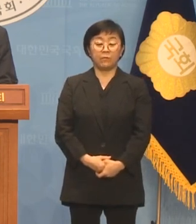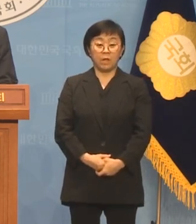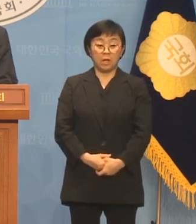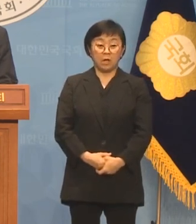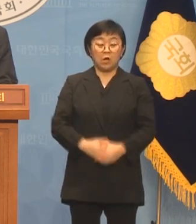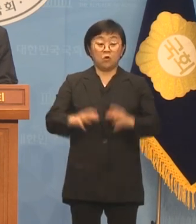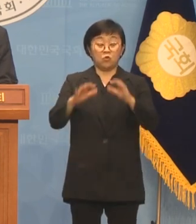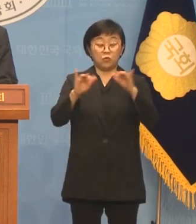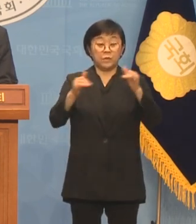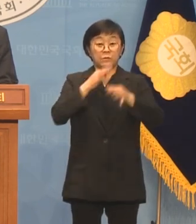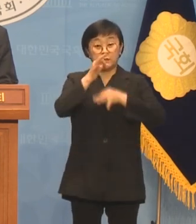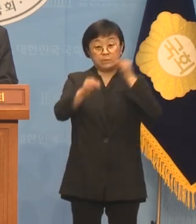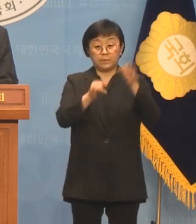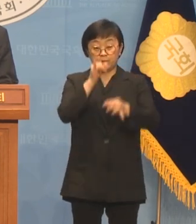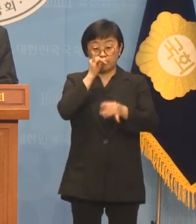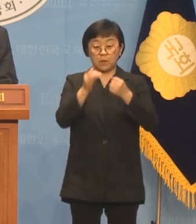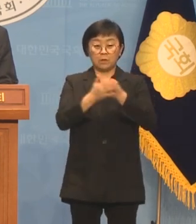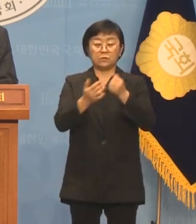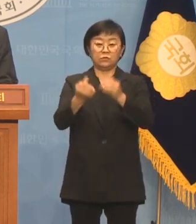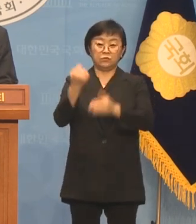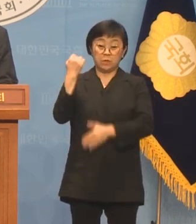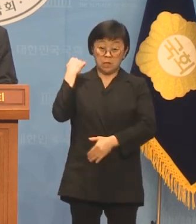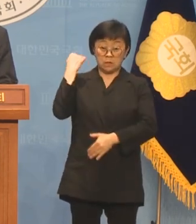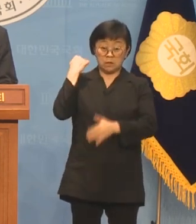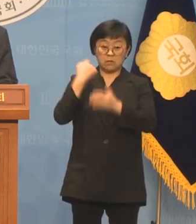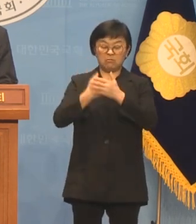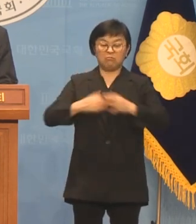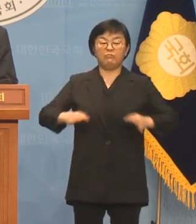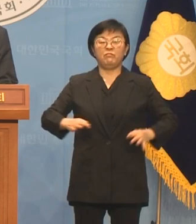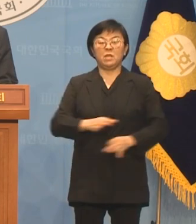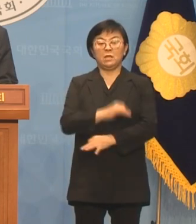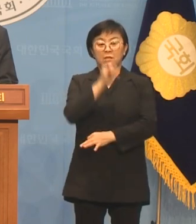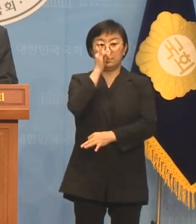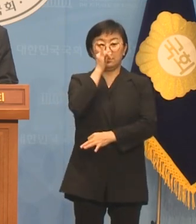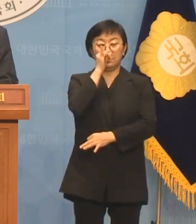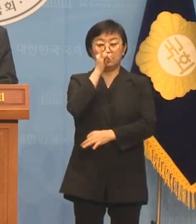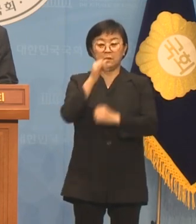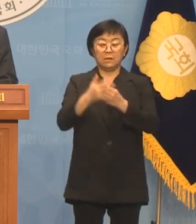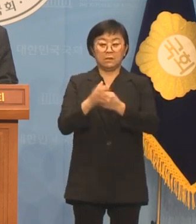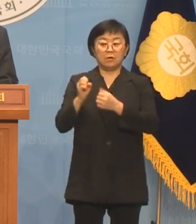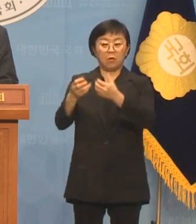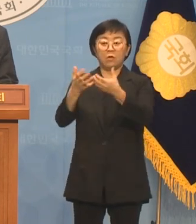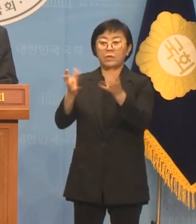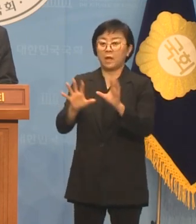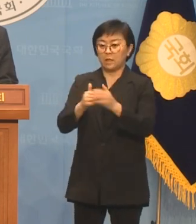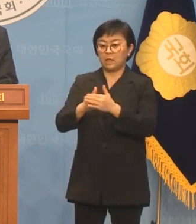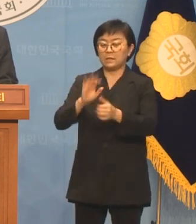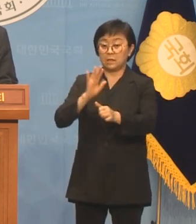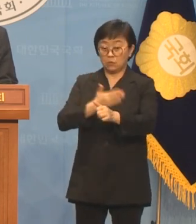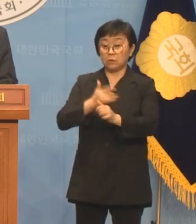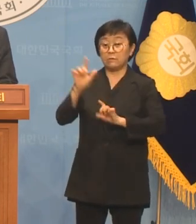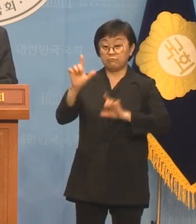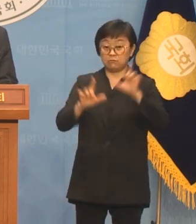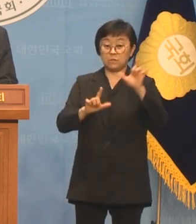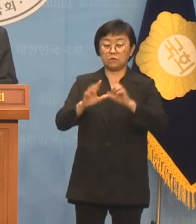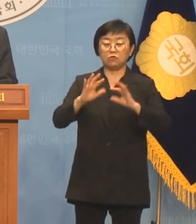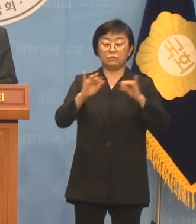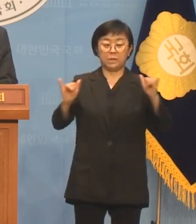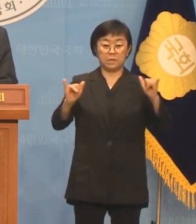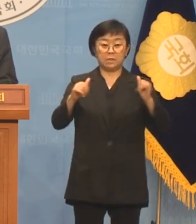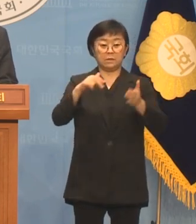앞에서는 국민을 외치며 뒤에서는 비위를 자행하는 여당의 위선적 작태를